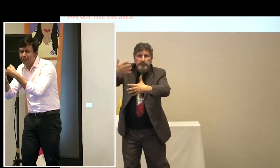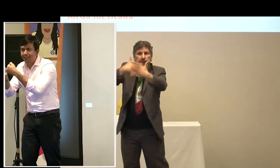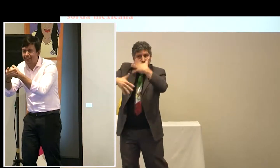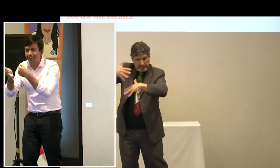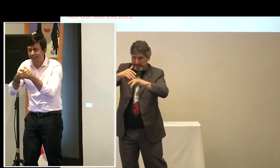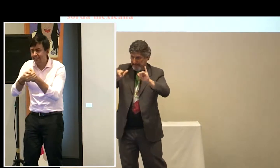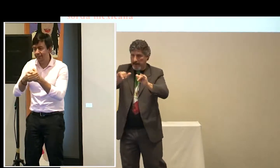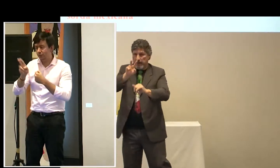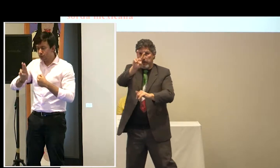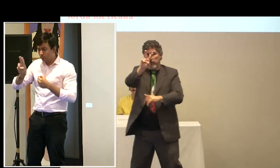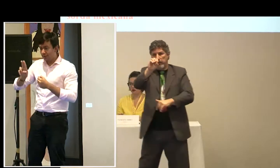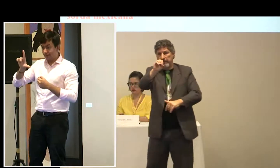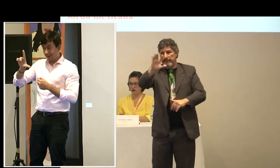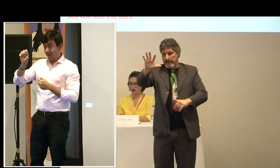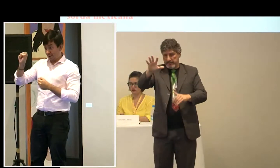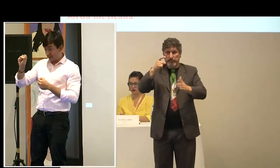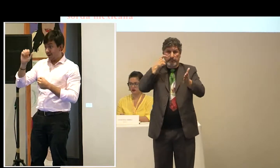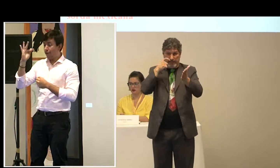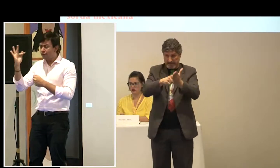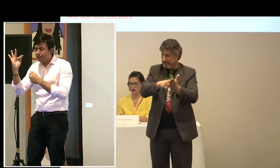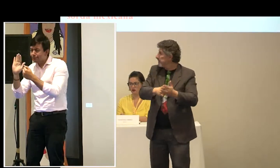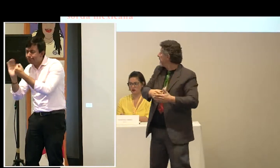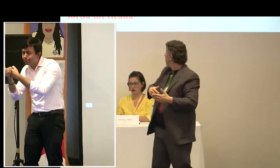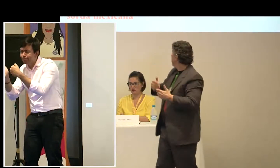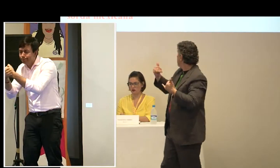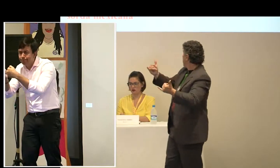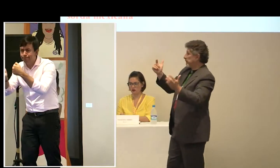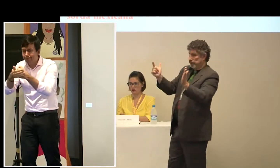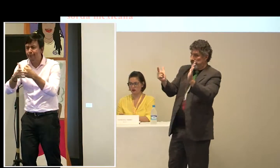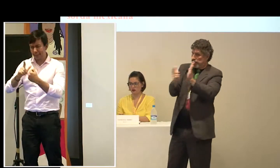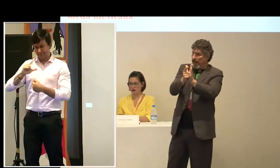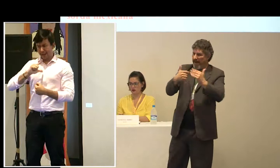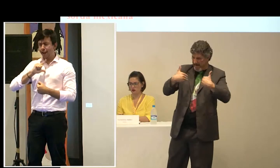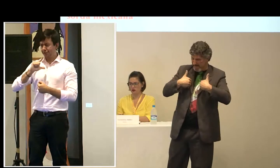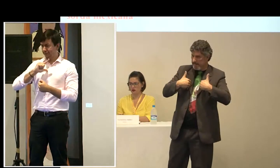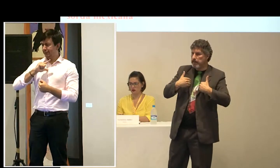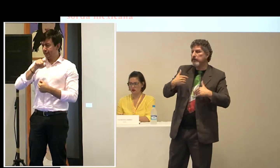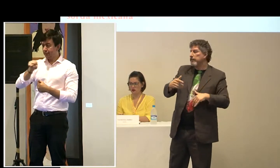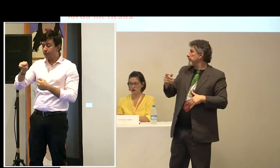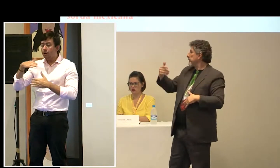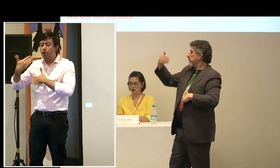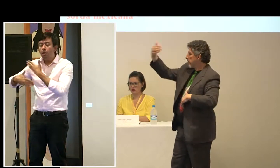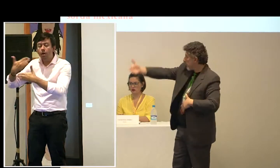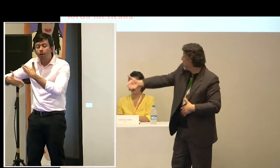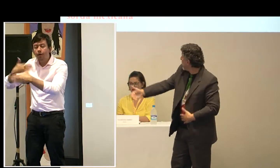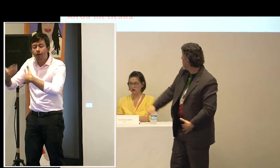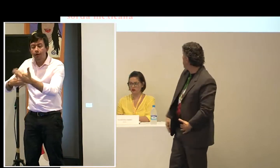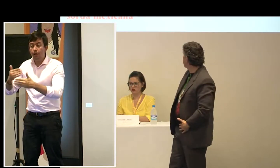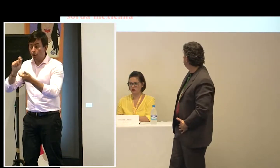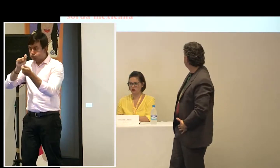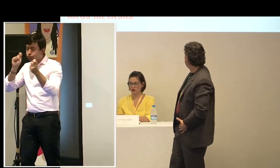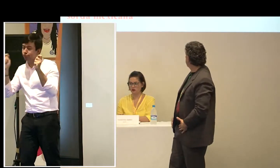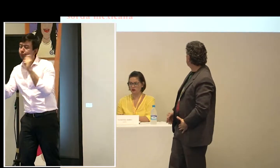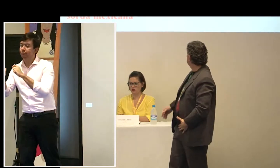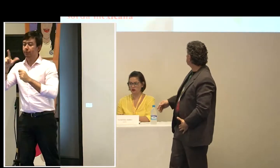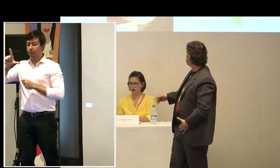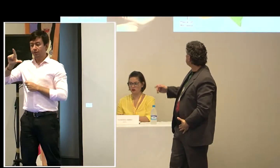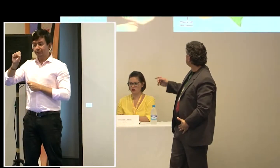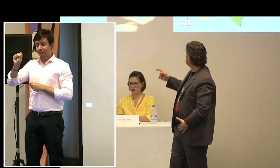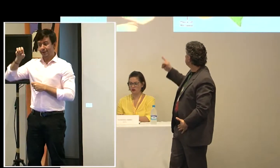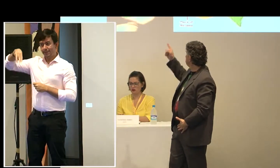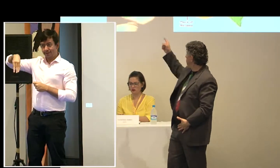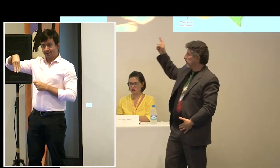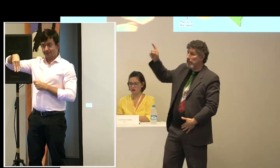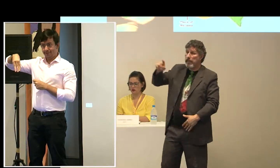de que cerca de 1980 os surdos eles usavam língua de sinais francesa escondidos, de modo um